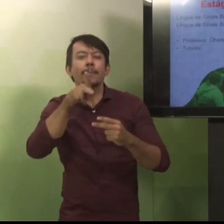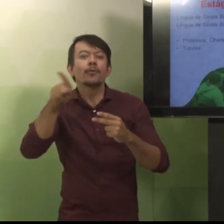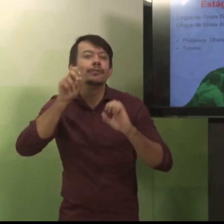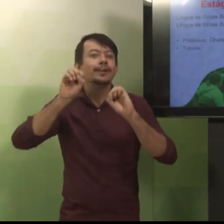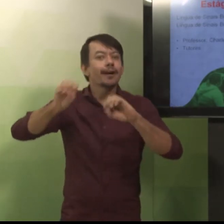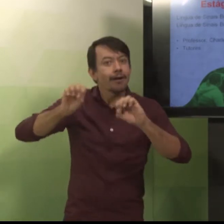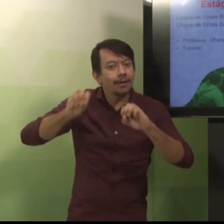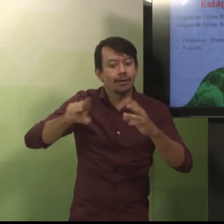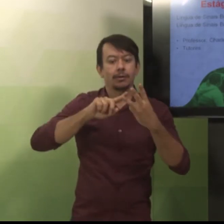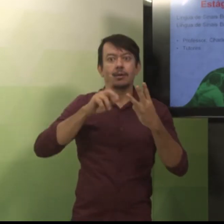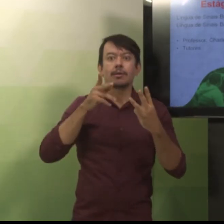prática.